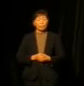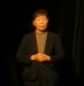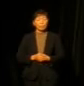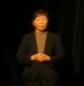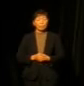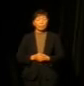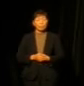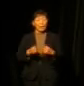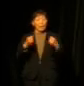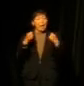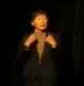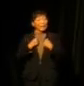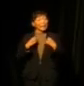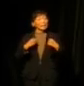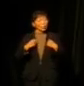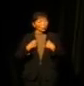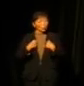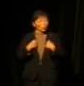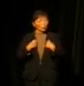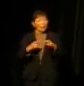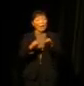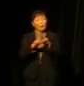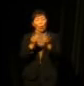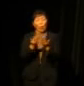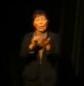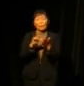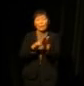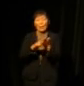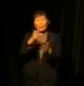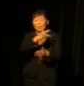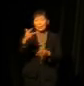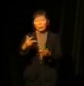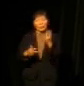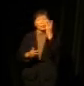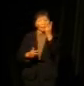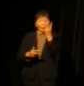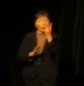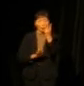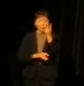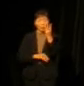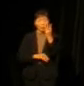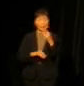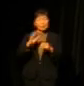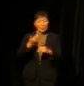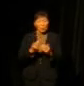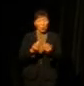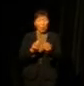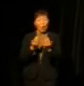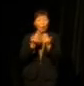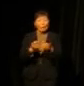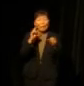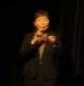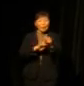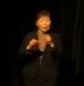で、体育、普通はね、小学校だと体育の時間は週3回あるんですけども、3日あるんですけども、学年合同で